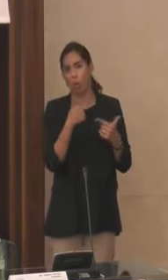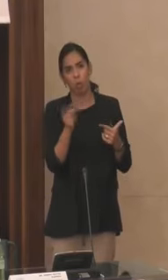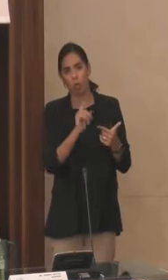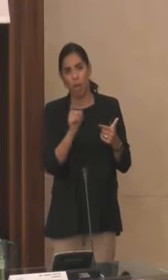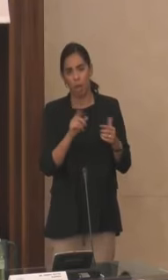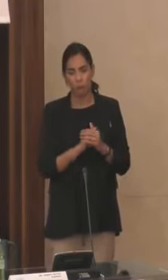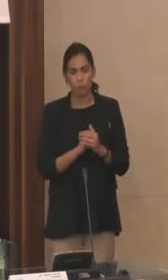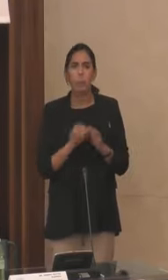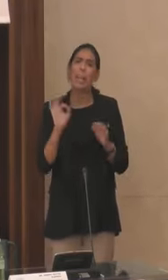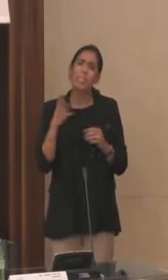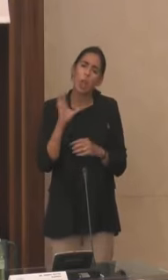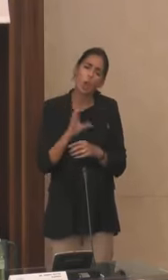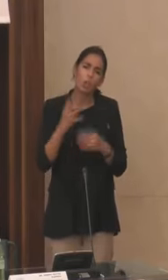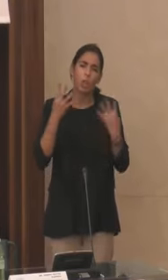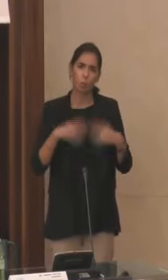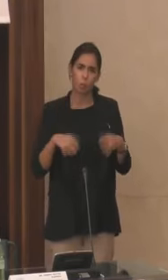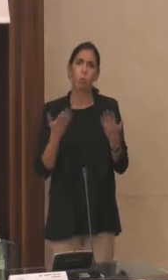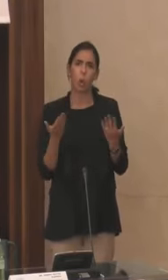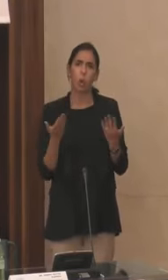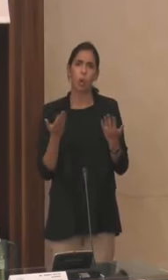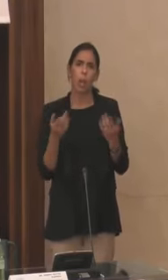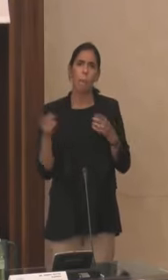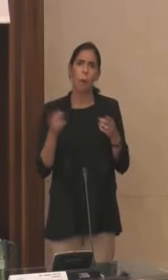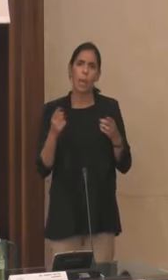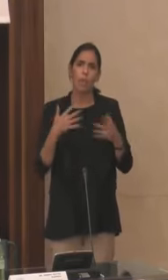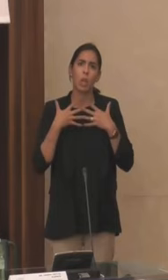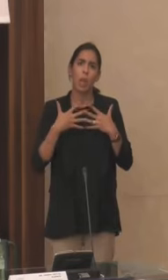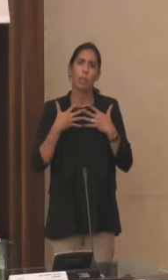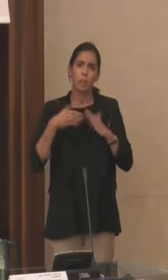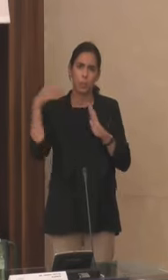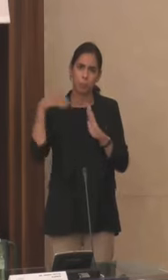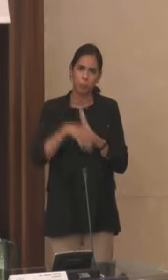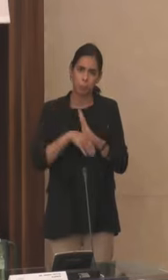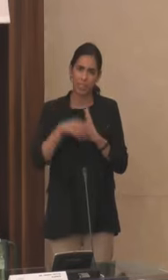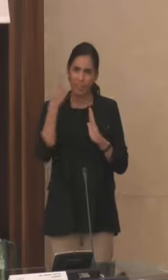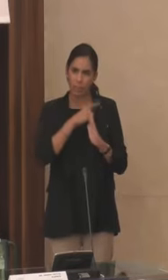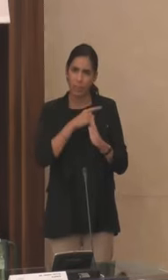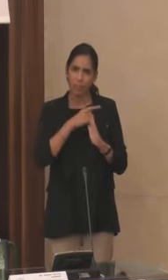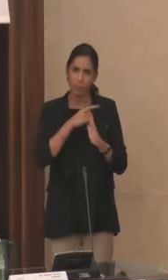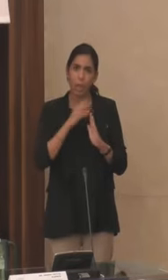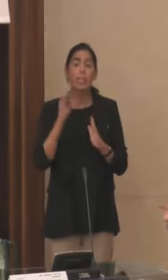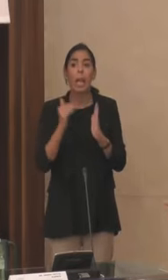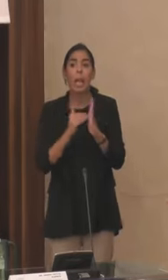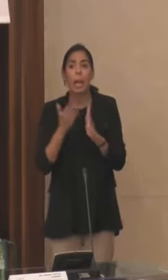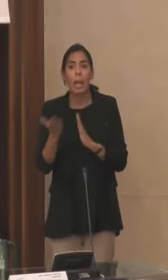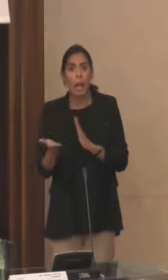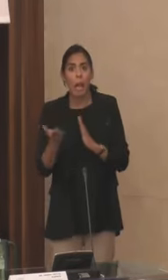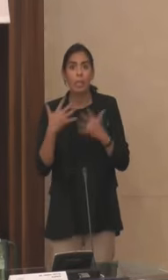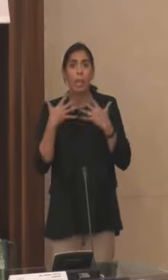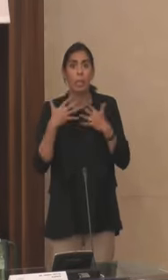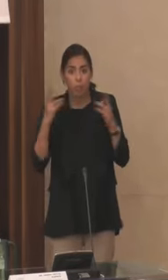è il famoso studio di recovery, quando c'è la desaturazione, se uno ti desatura a casa e non vuoi